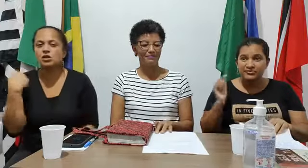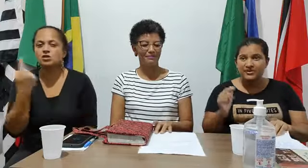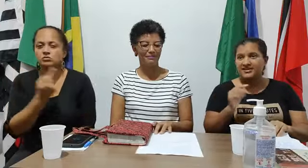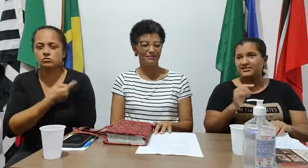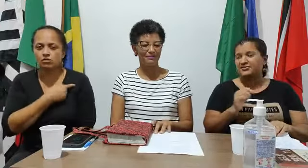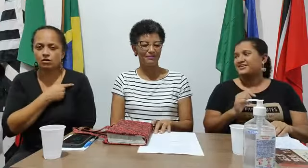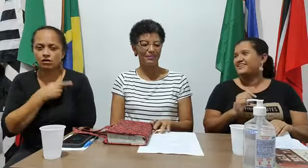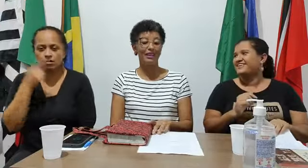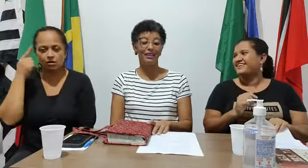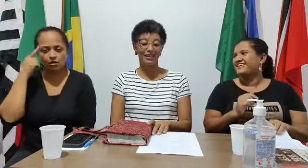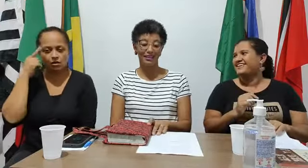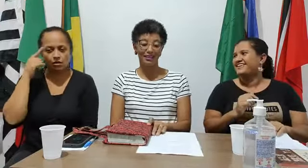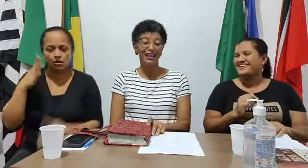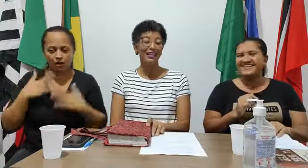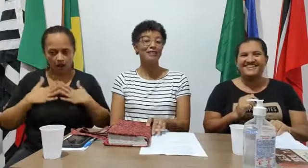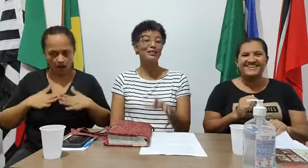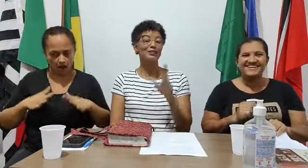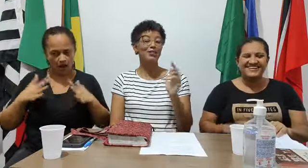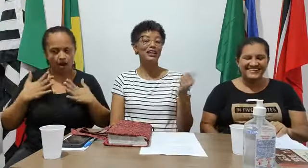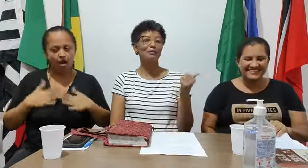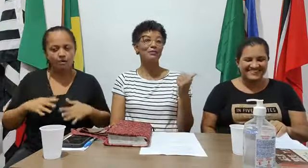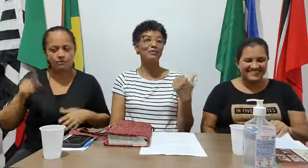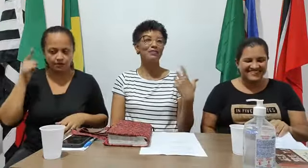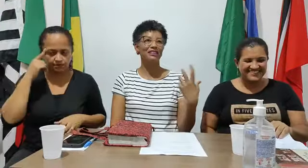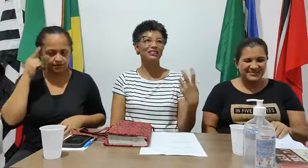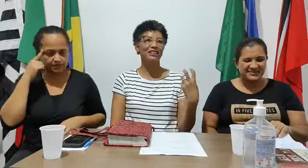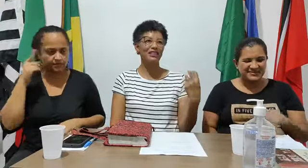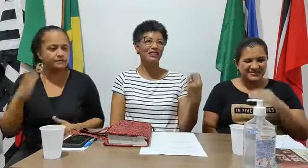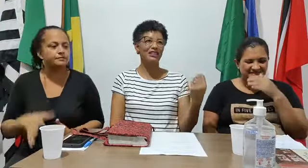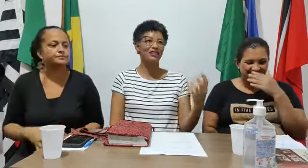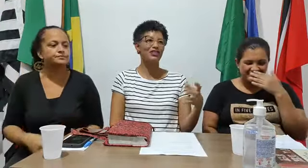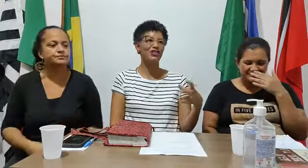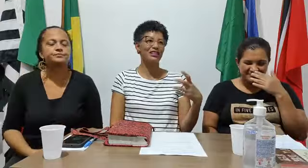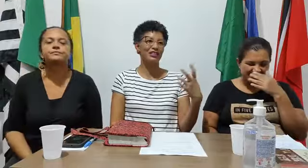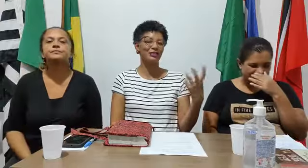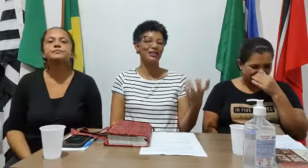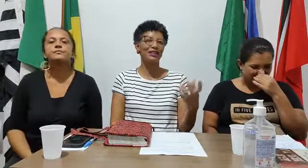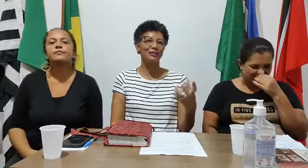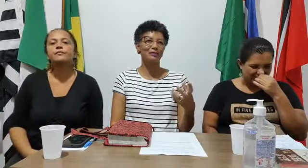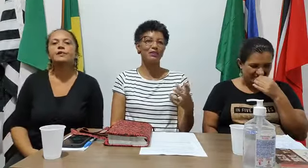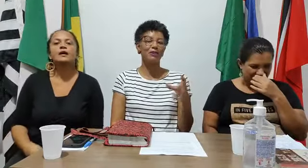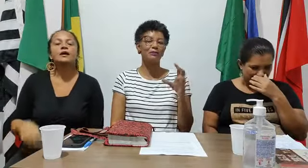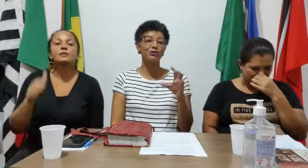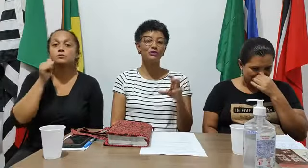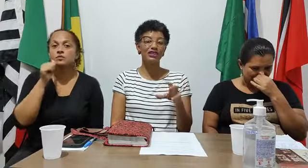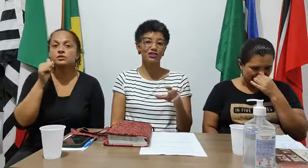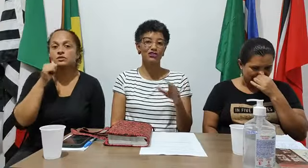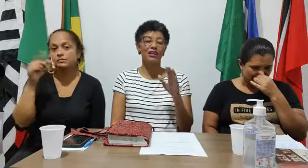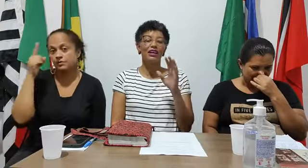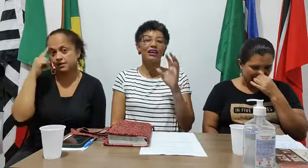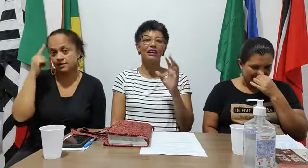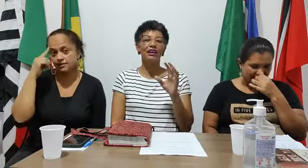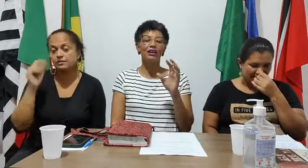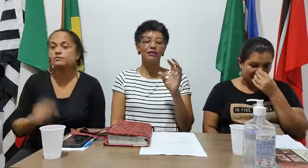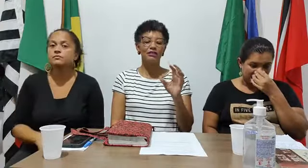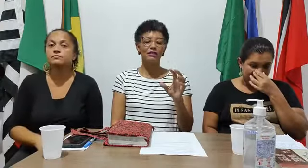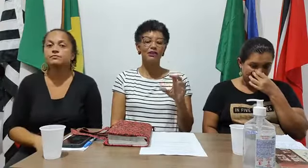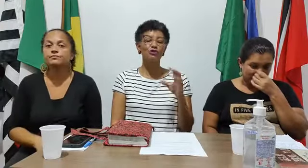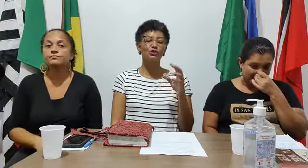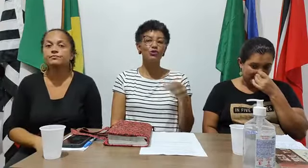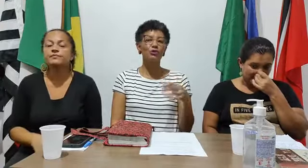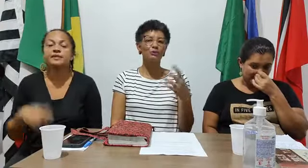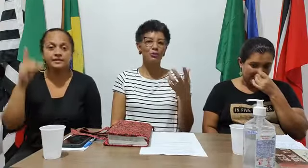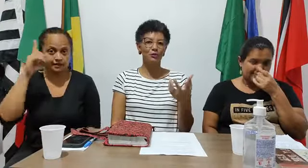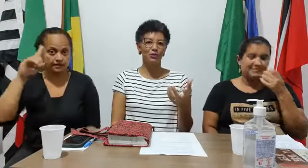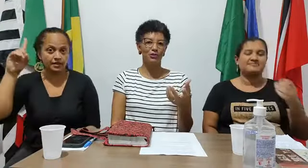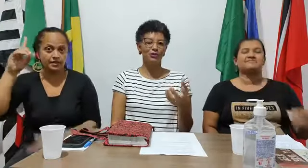colocar um freio. E a Fabi falando dessas características, dessas qualidades da mulher, eu penso o seguinte, Deus